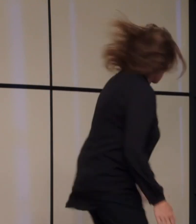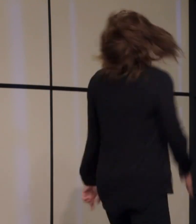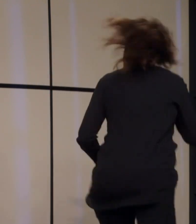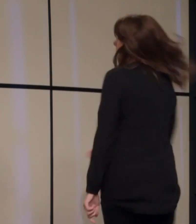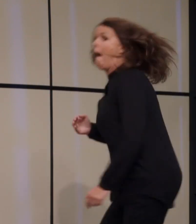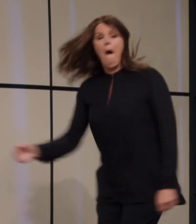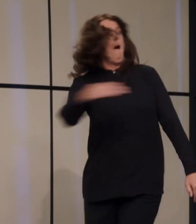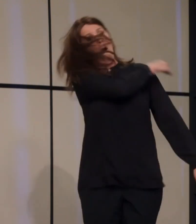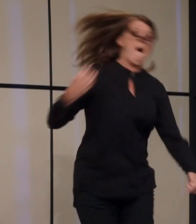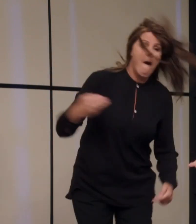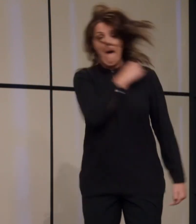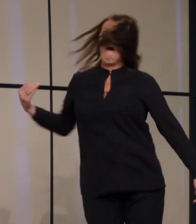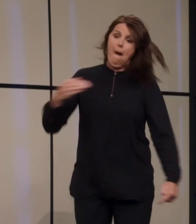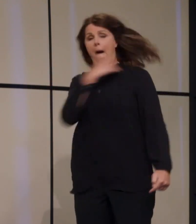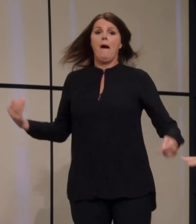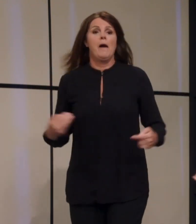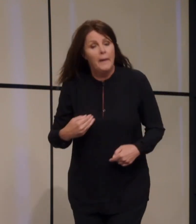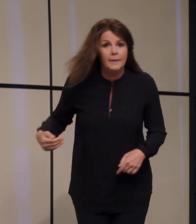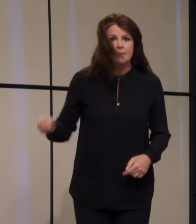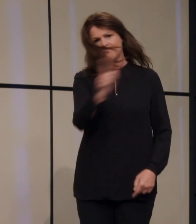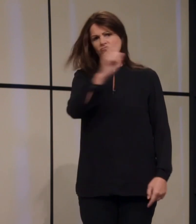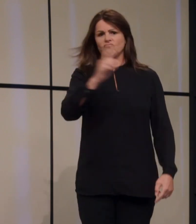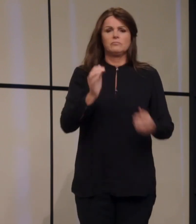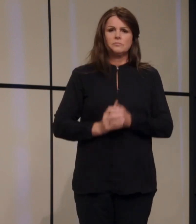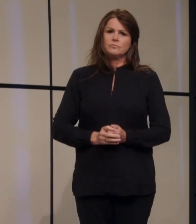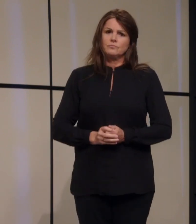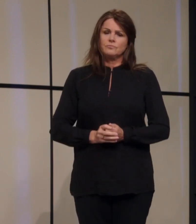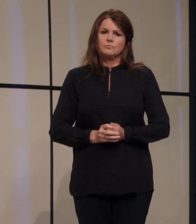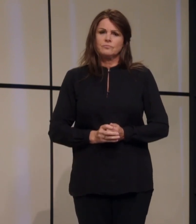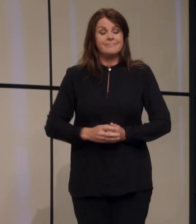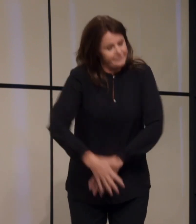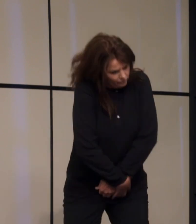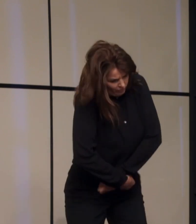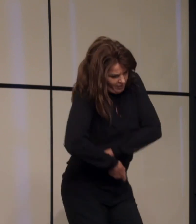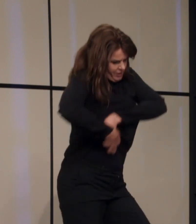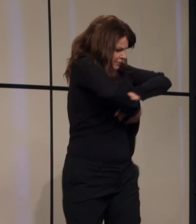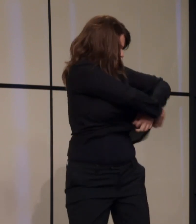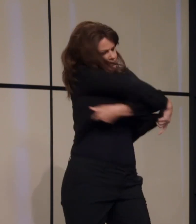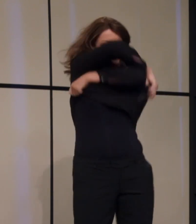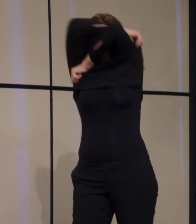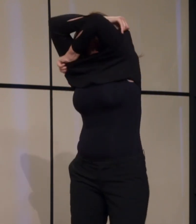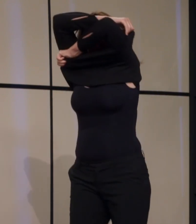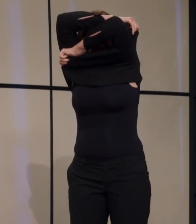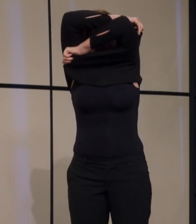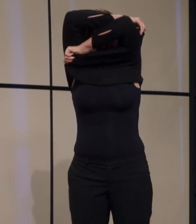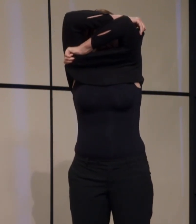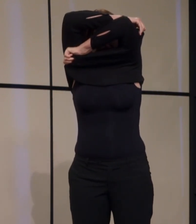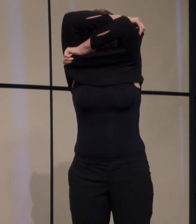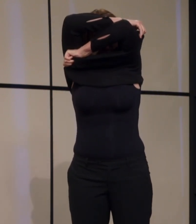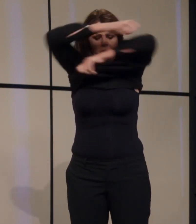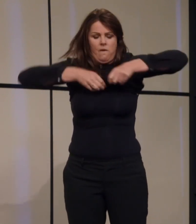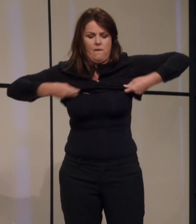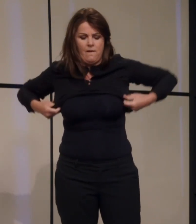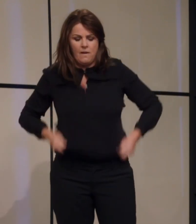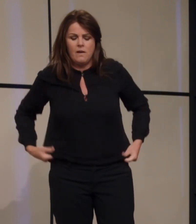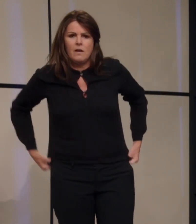kop rondrennen of jezelf helemaal uitkleden en aanbieden aan de eerste de beste man met